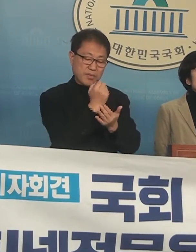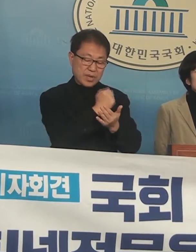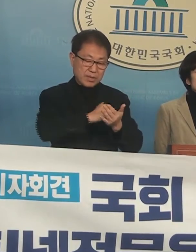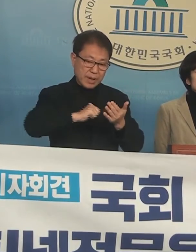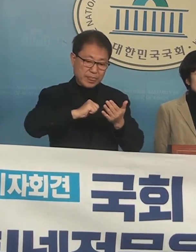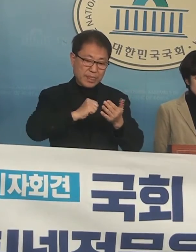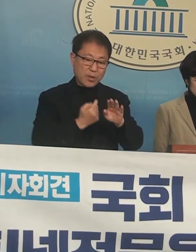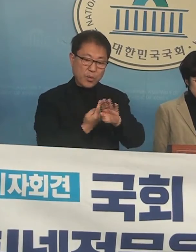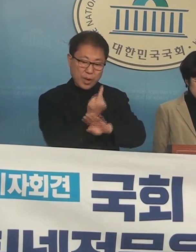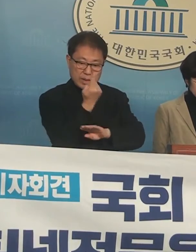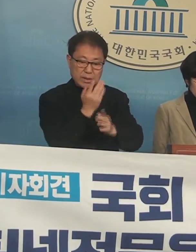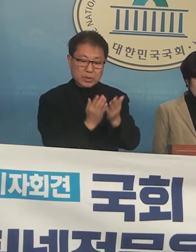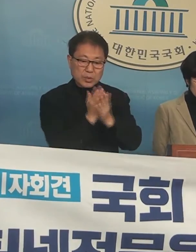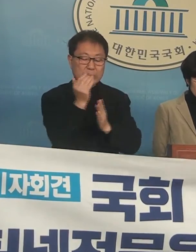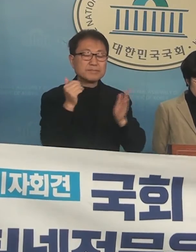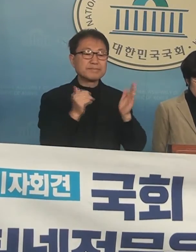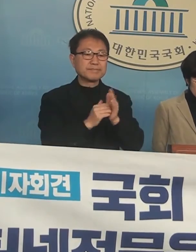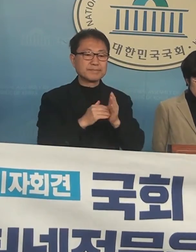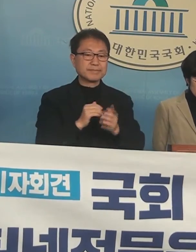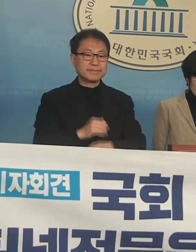전문은행 법안이 통과되었습니다.